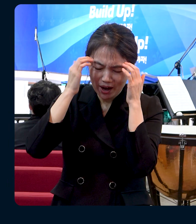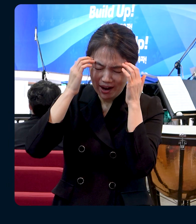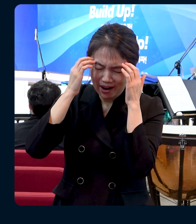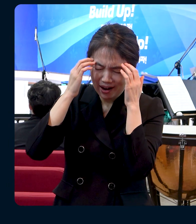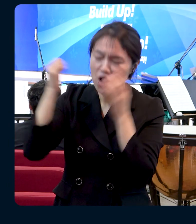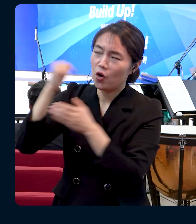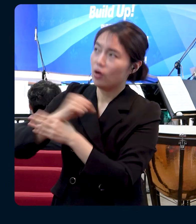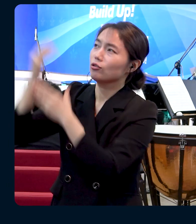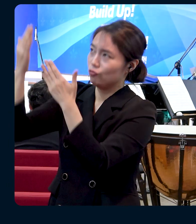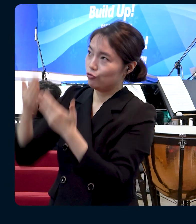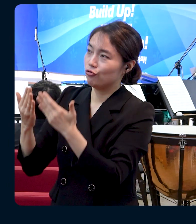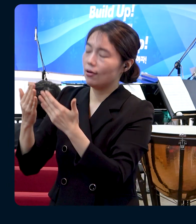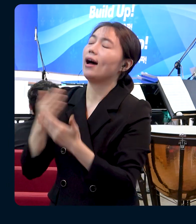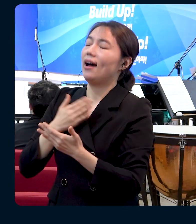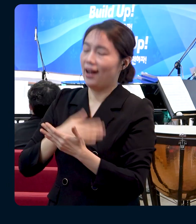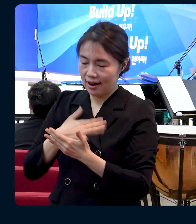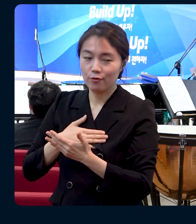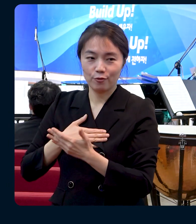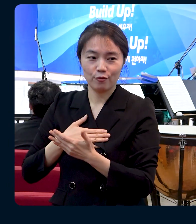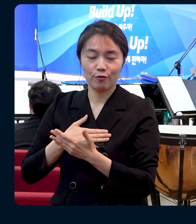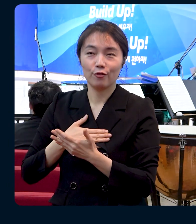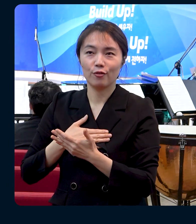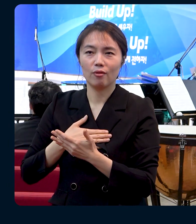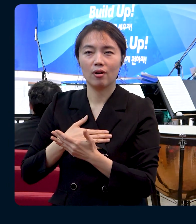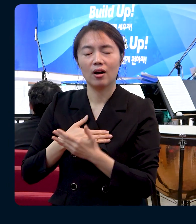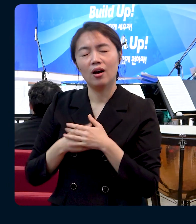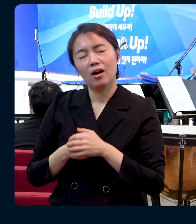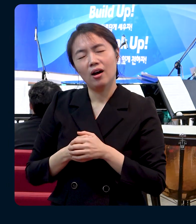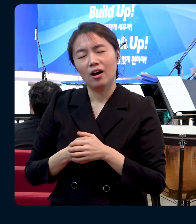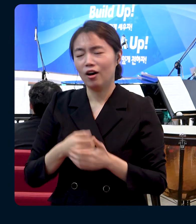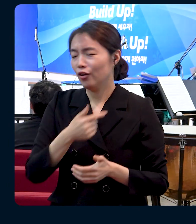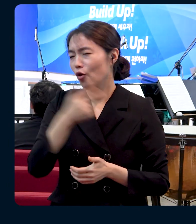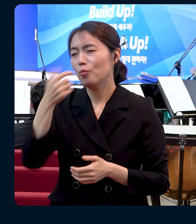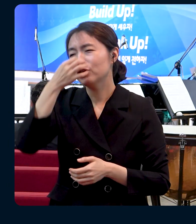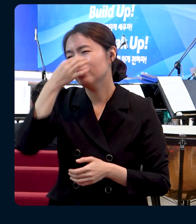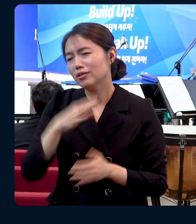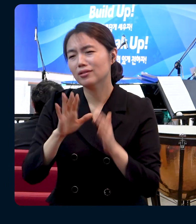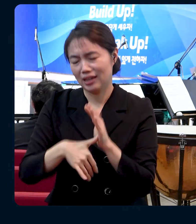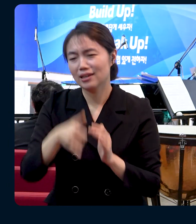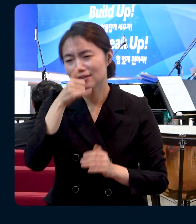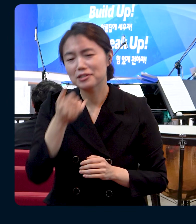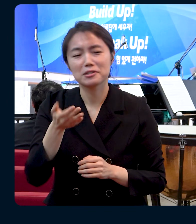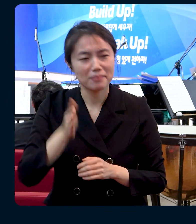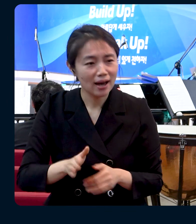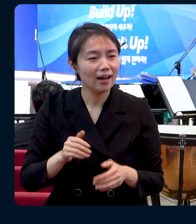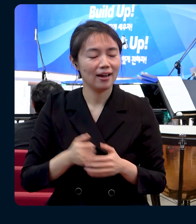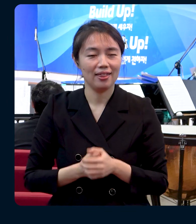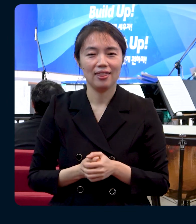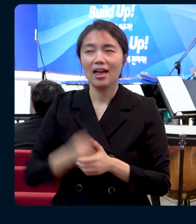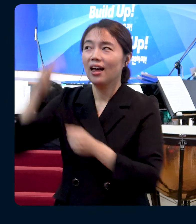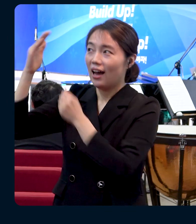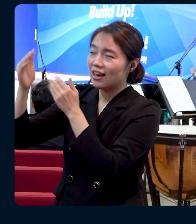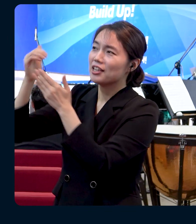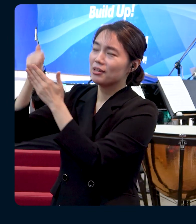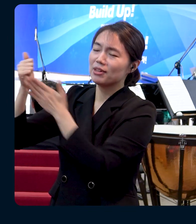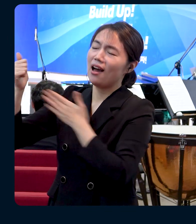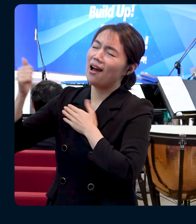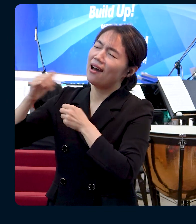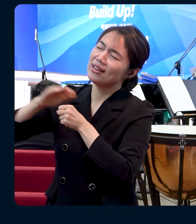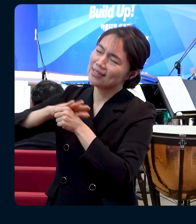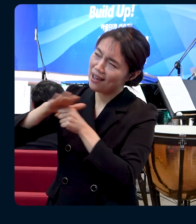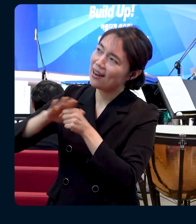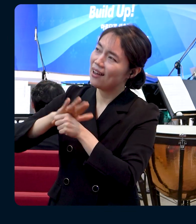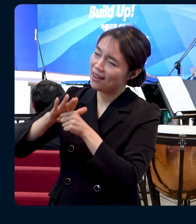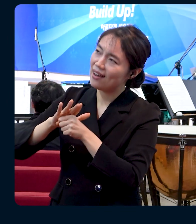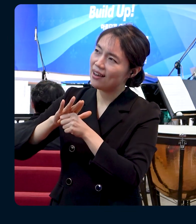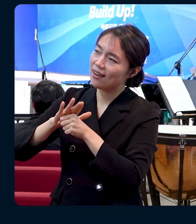모든 상황을 하나님이 주신 줄 알고, 어떤 때는 정말 받을 수 없이 힘들지만 그러나